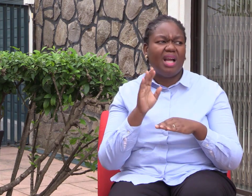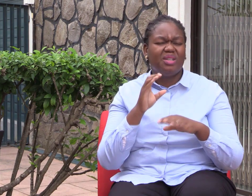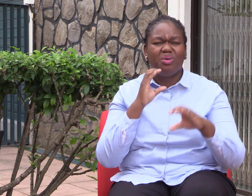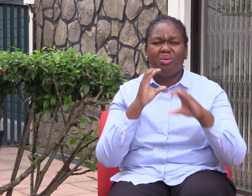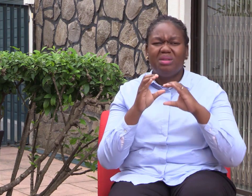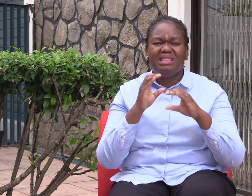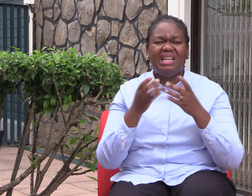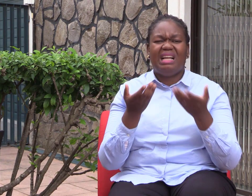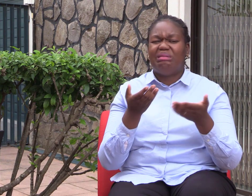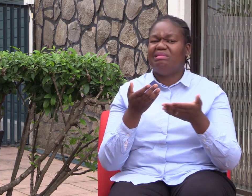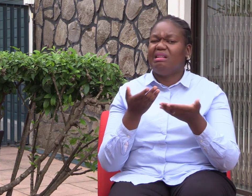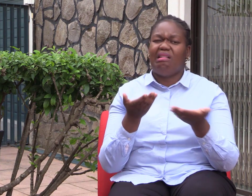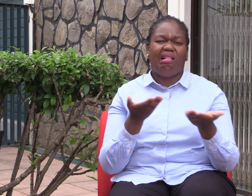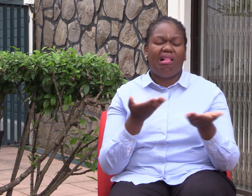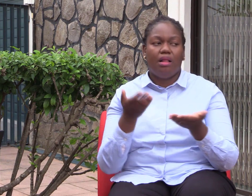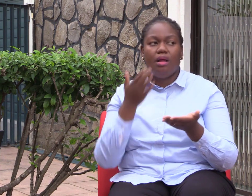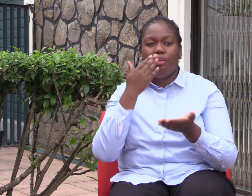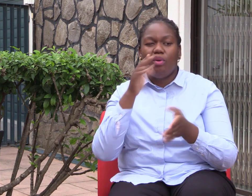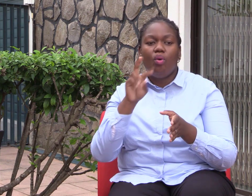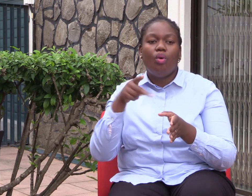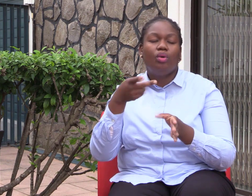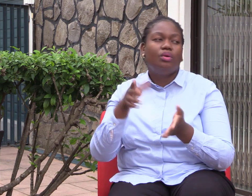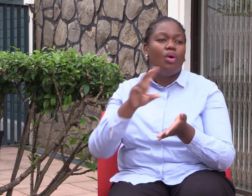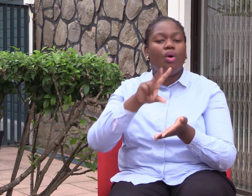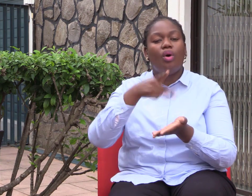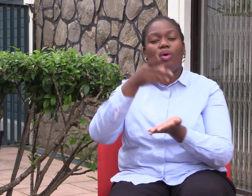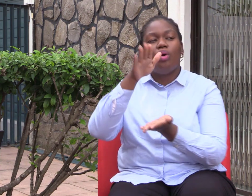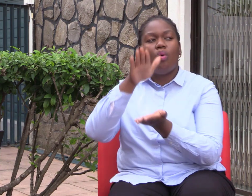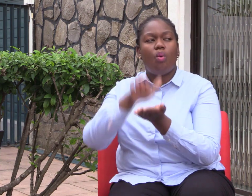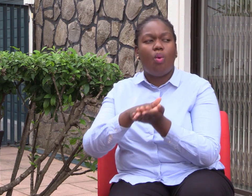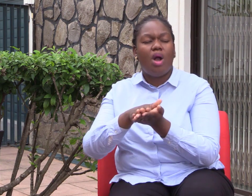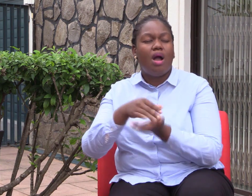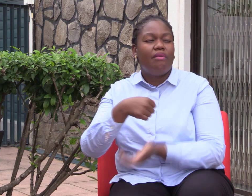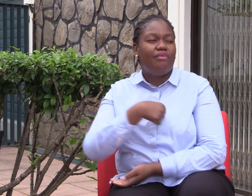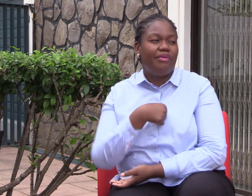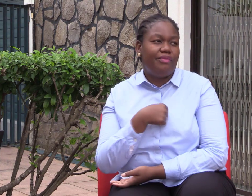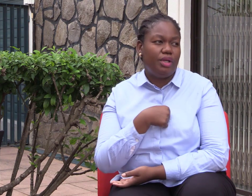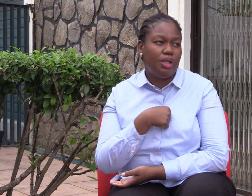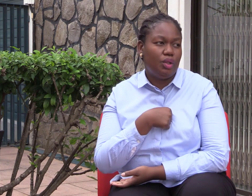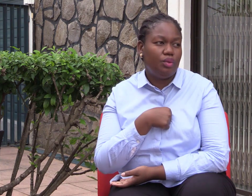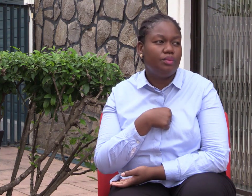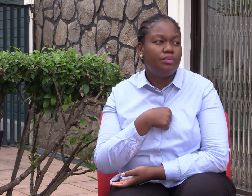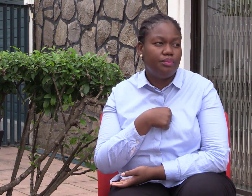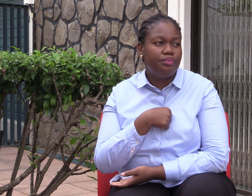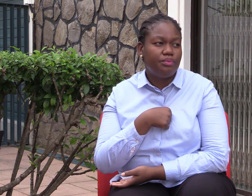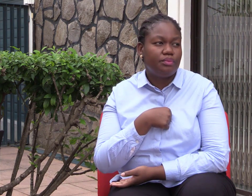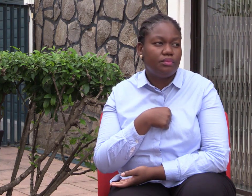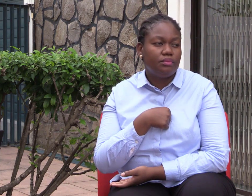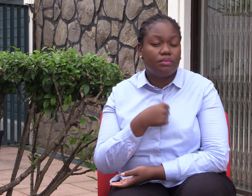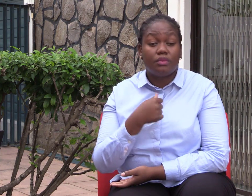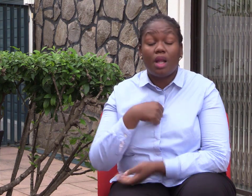o ensino estava a ser muito difícil, e de lá transferiram para uma escola